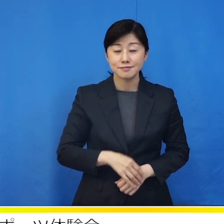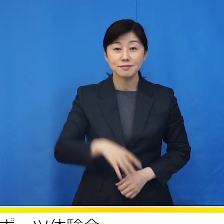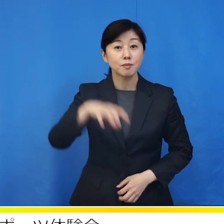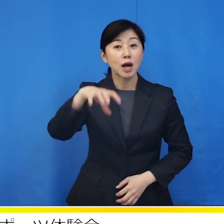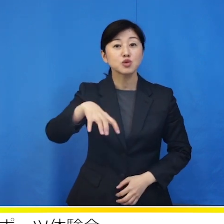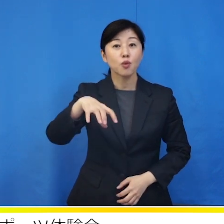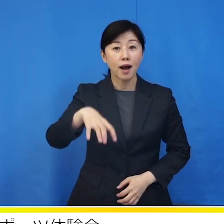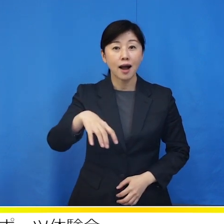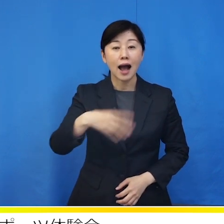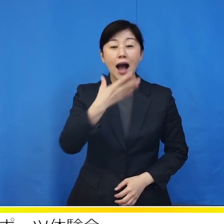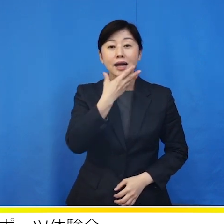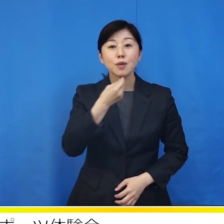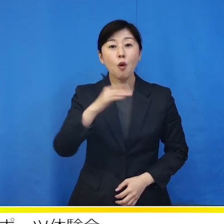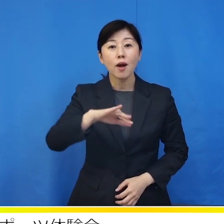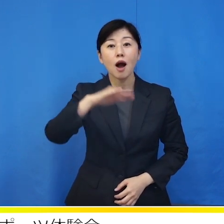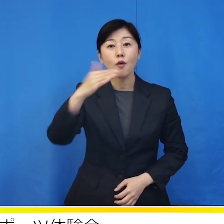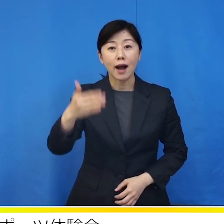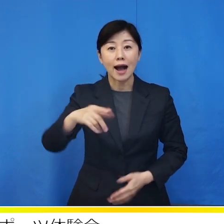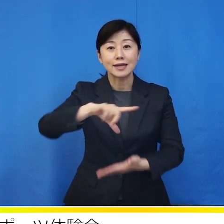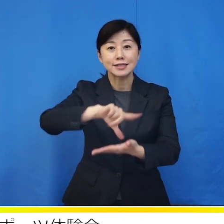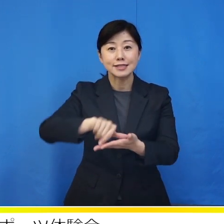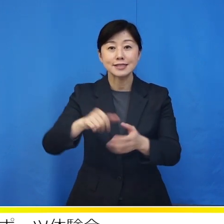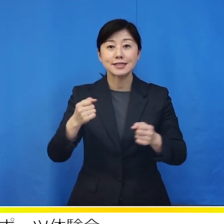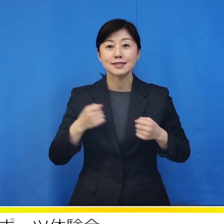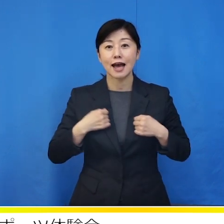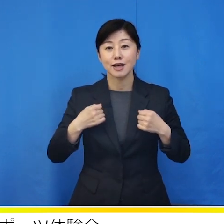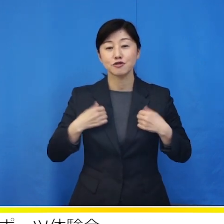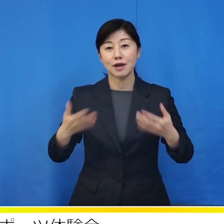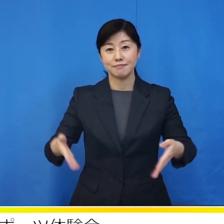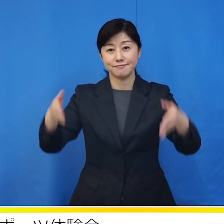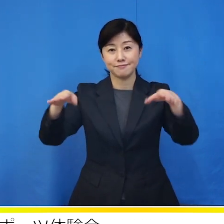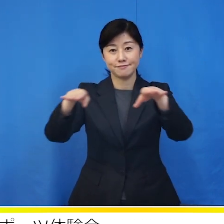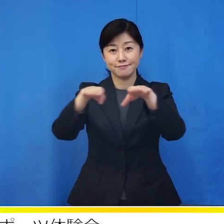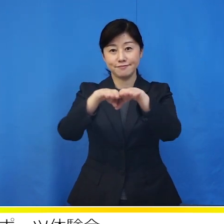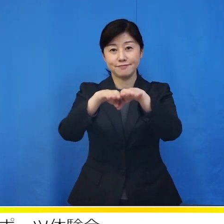は希望が丘地域体育館です